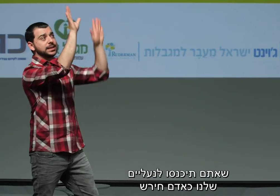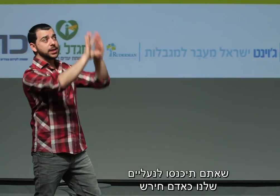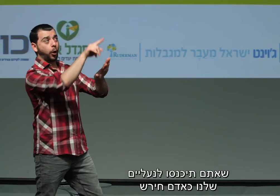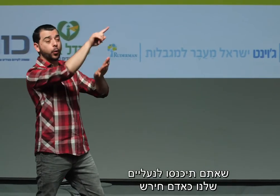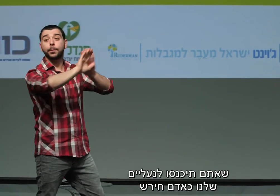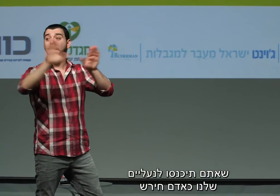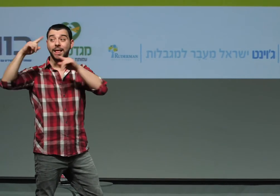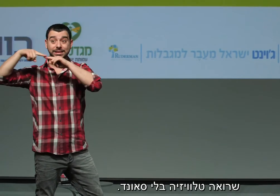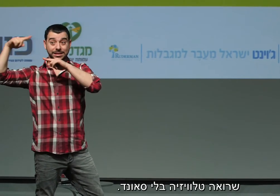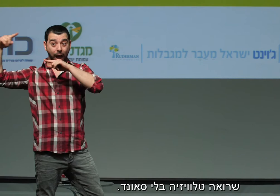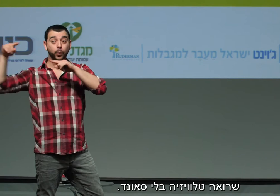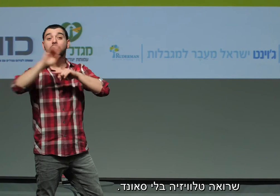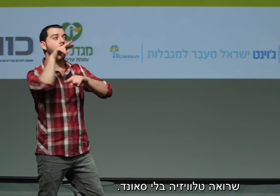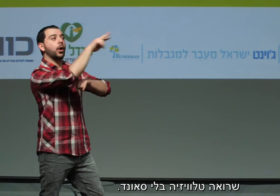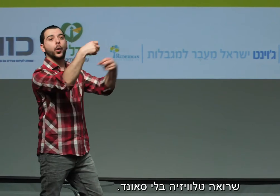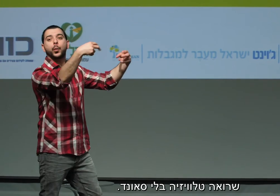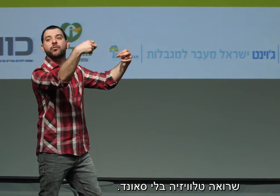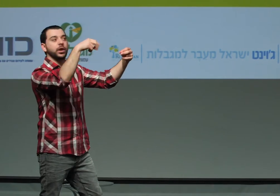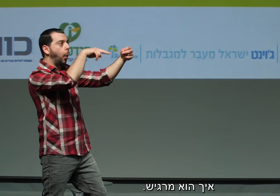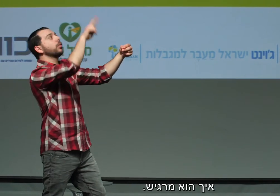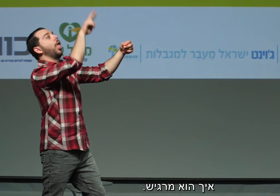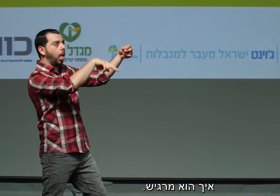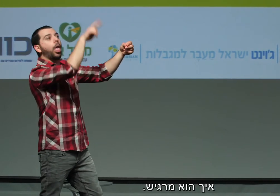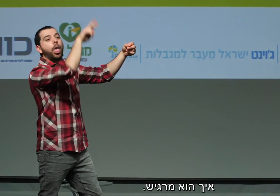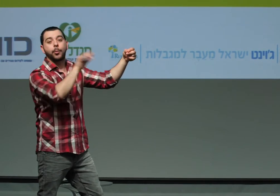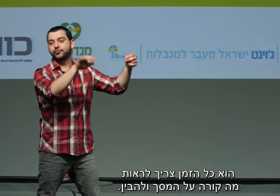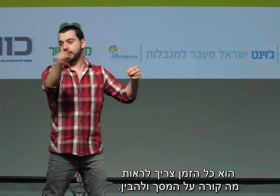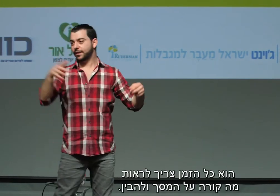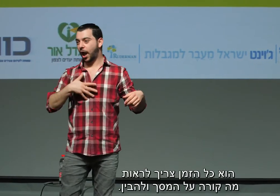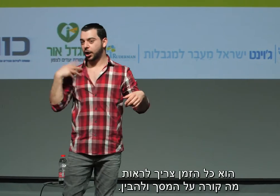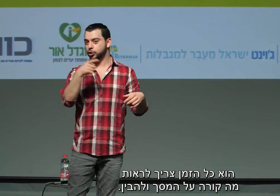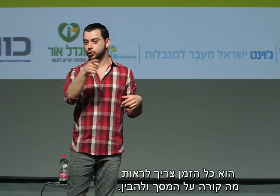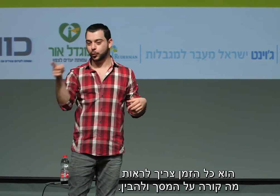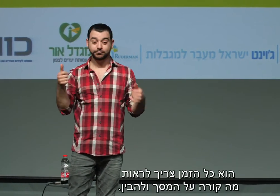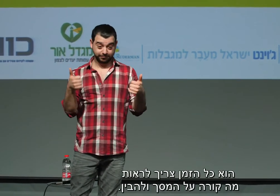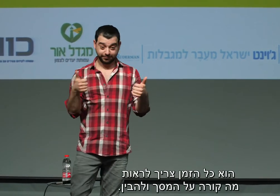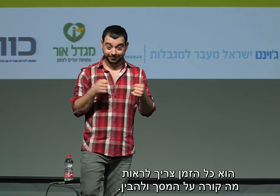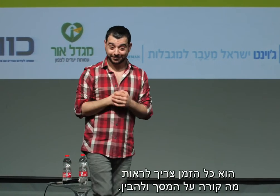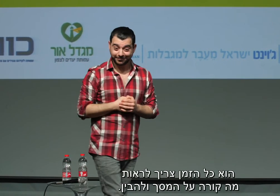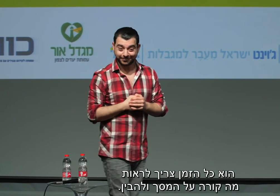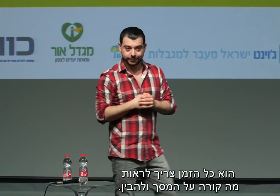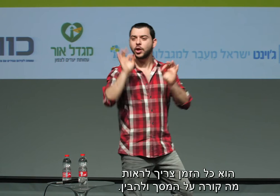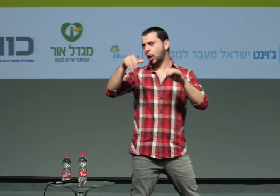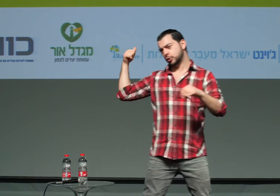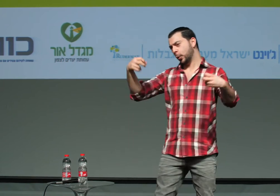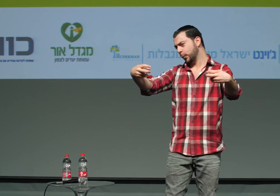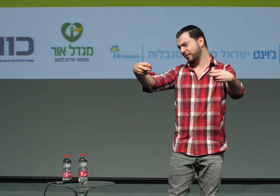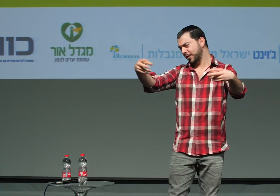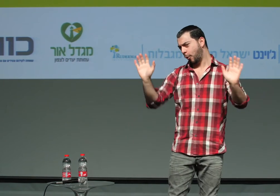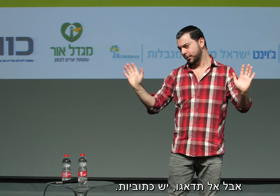כאדם חירש שרואה טלוויזיה בלי סאונד, איך הוא מרגיש. הוא כל הזמן צריך לראות מה קורה על המסך ולהבין. אבל